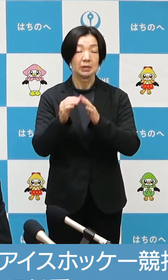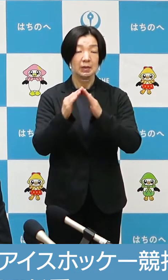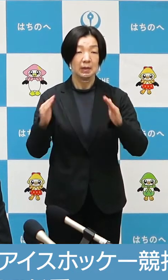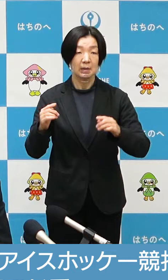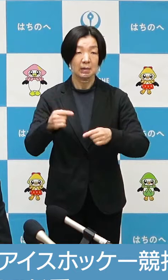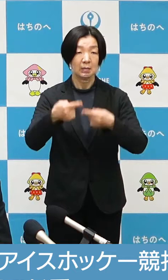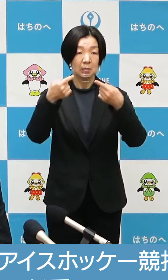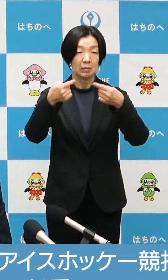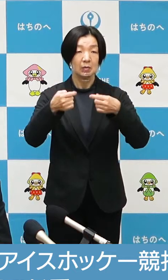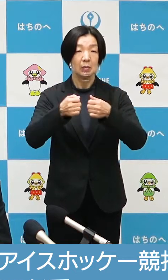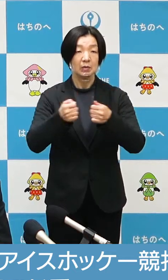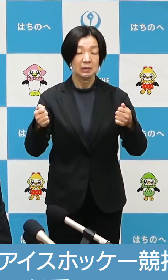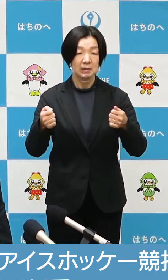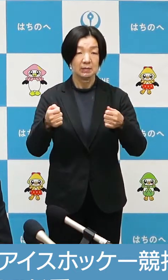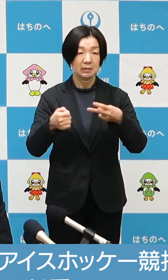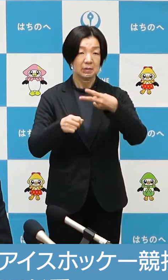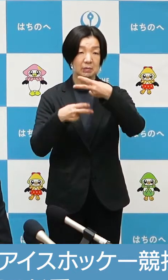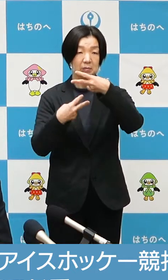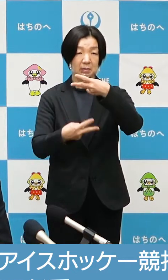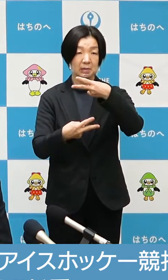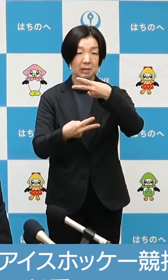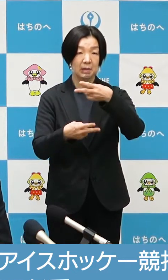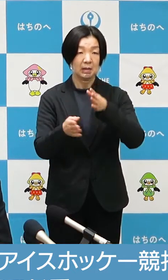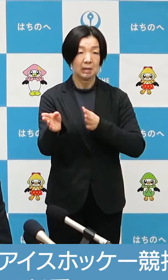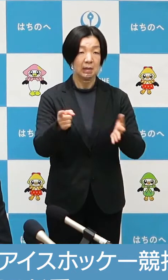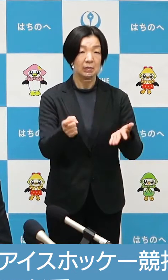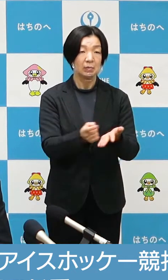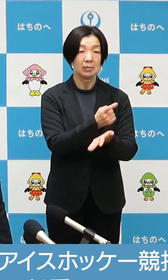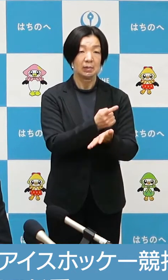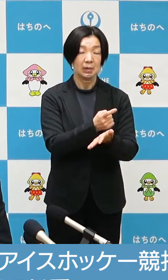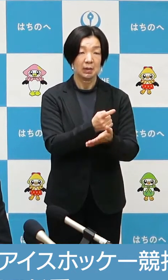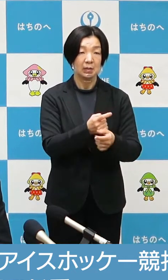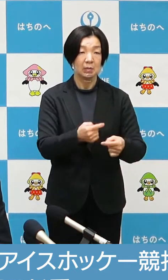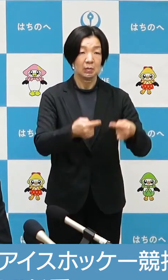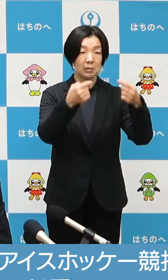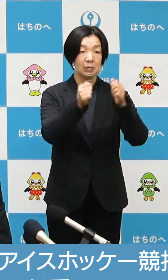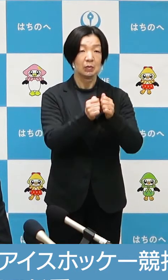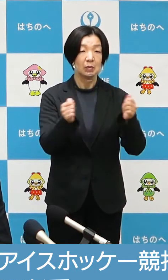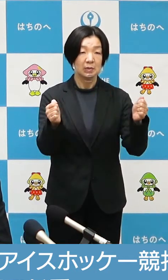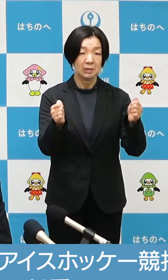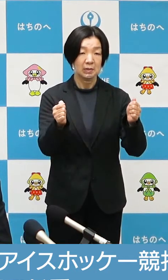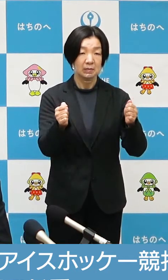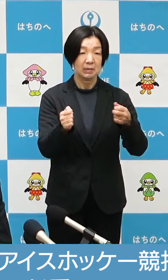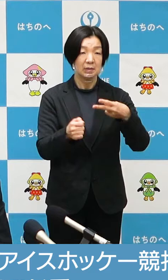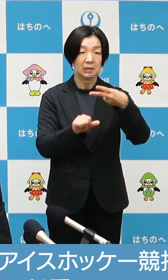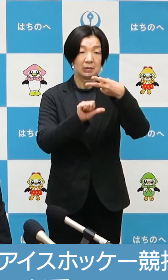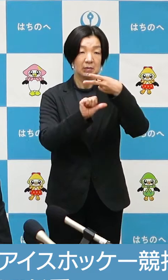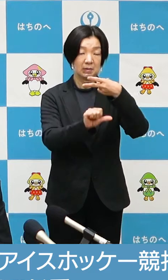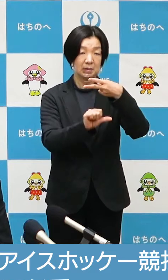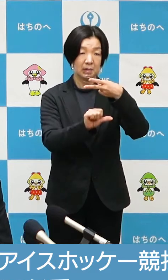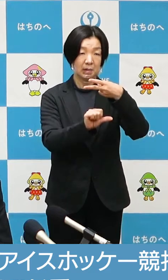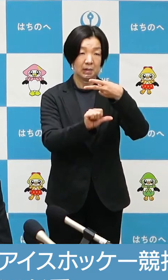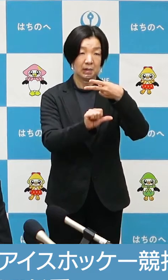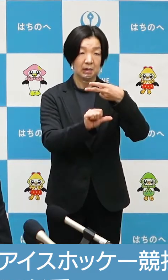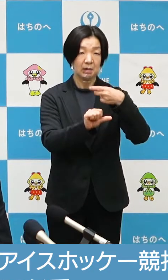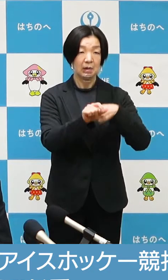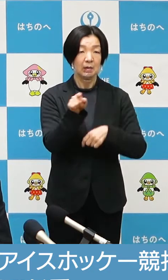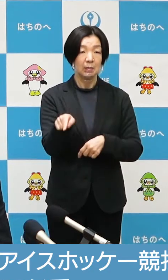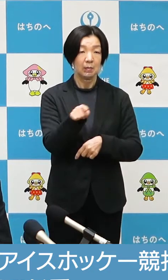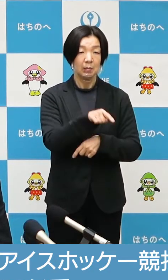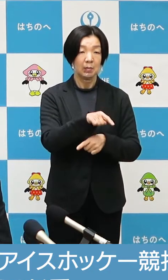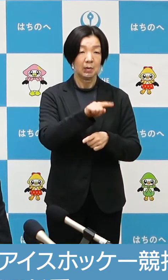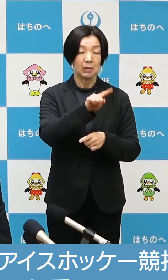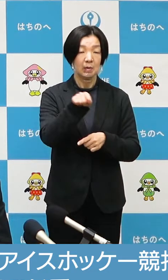表彰式は2月2日会津ホッケー協議会の表彰式は2月5日にそれぞれ